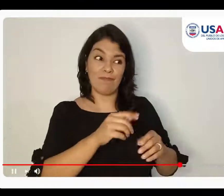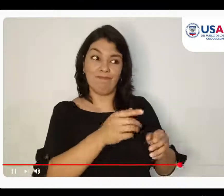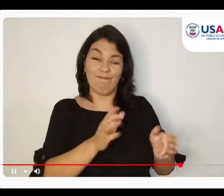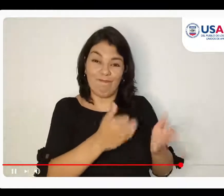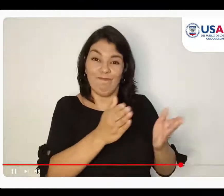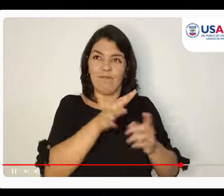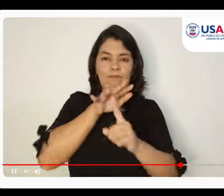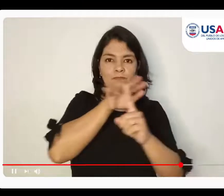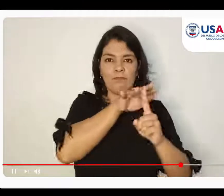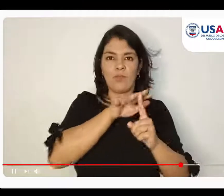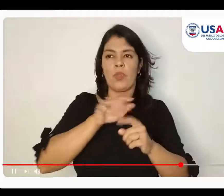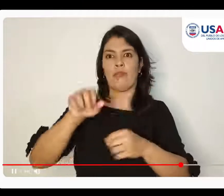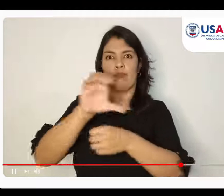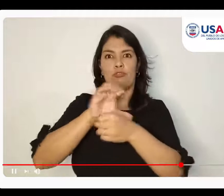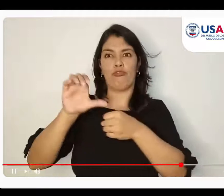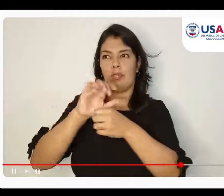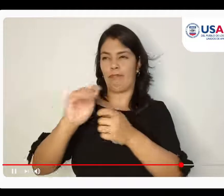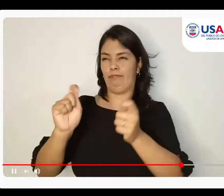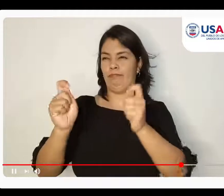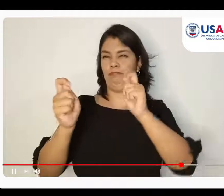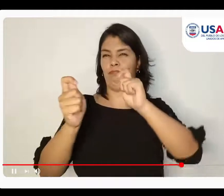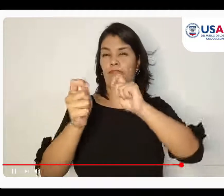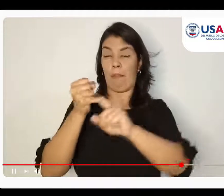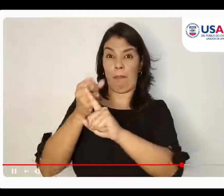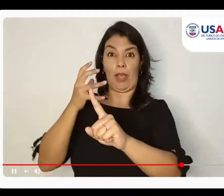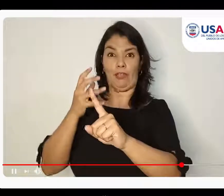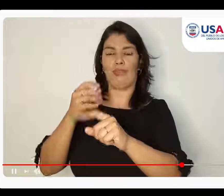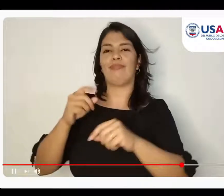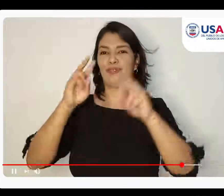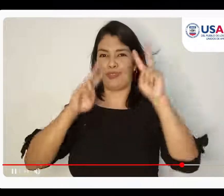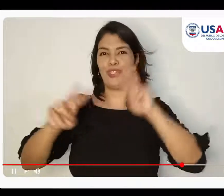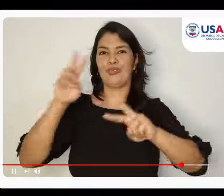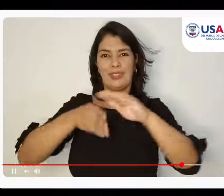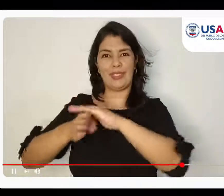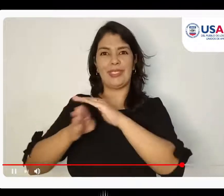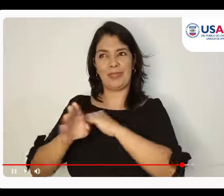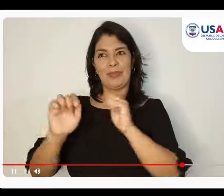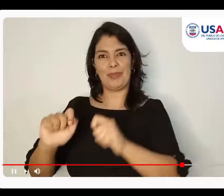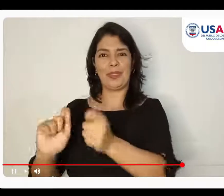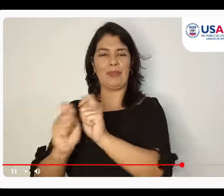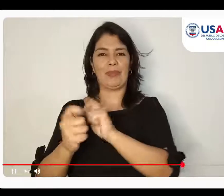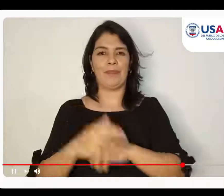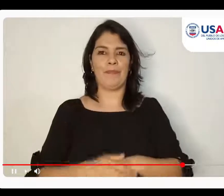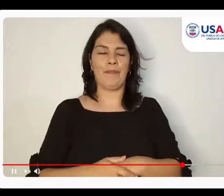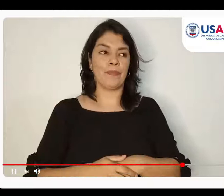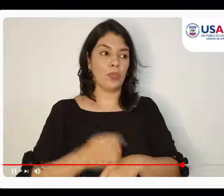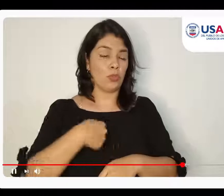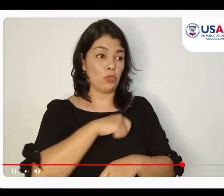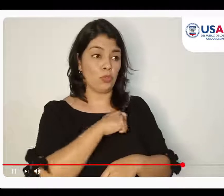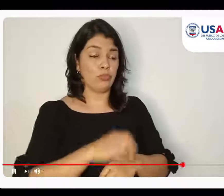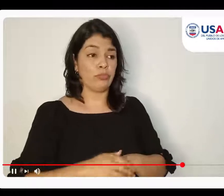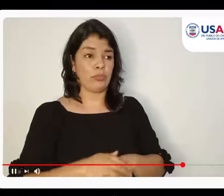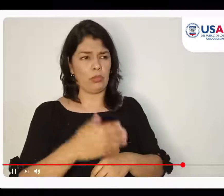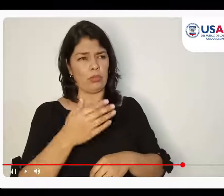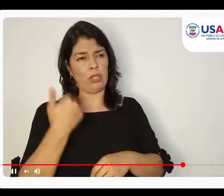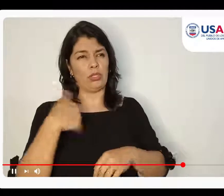un desarrollo en temas como el turismo accesible. Nosotros a través de la Secretaría de Promoción Social hemos invitado a